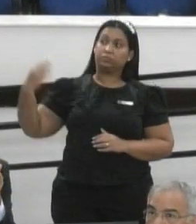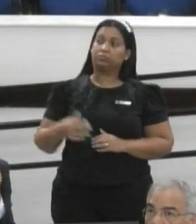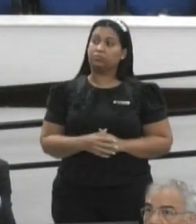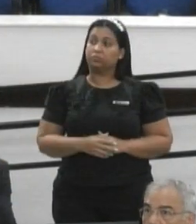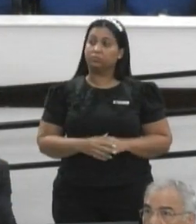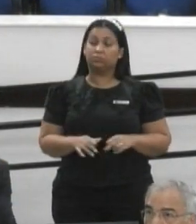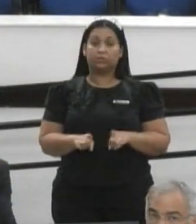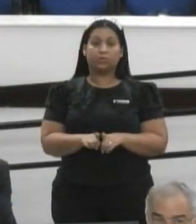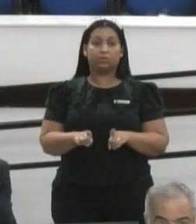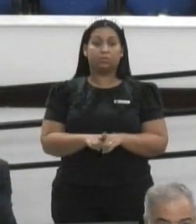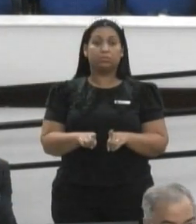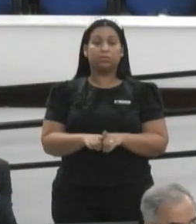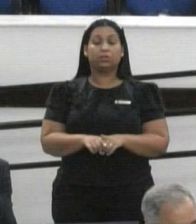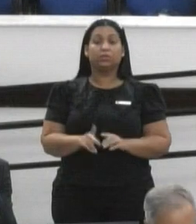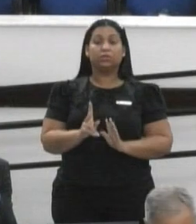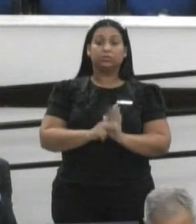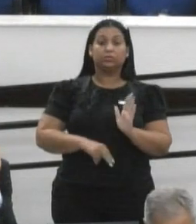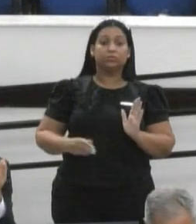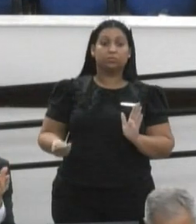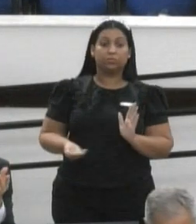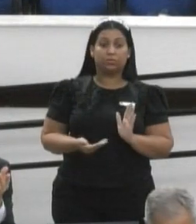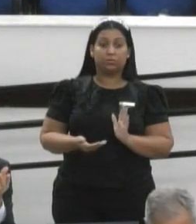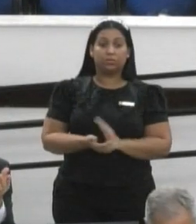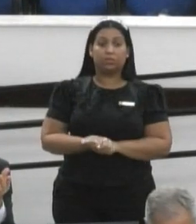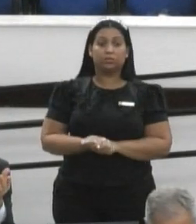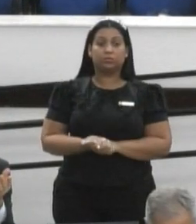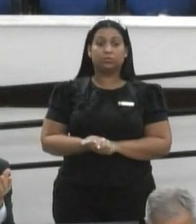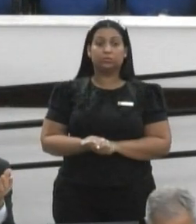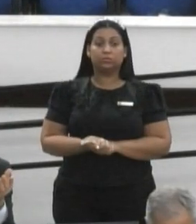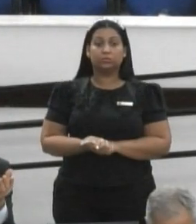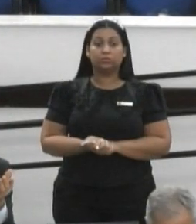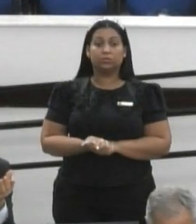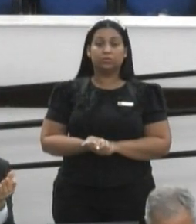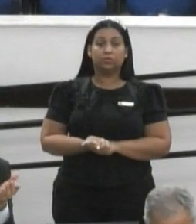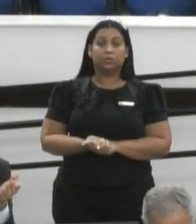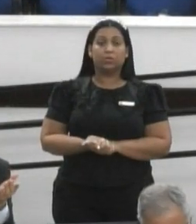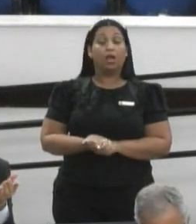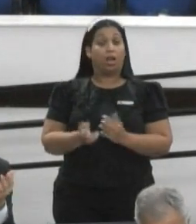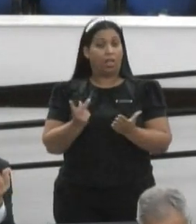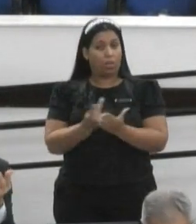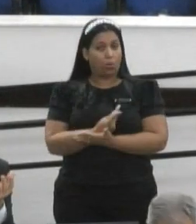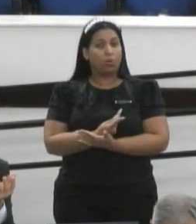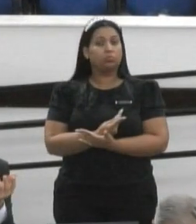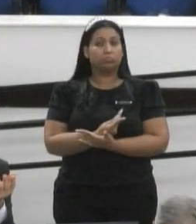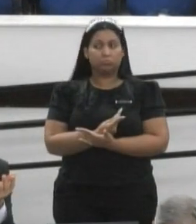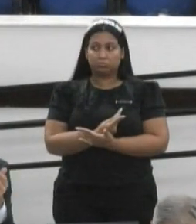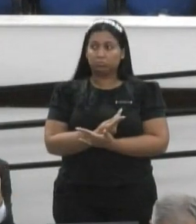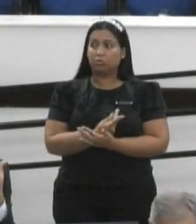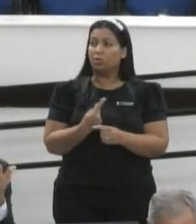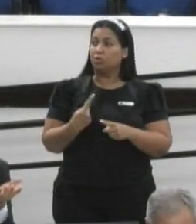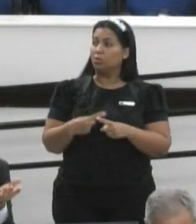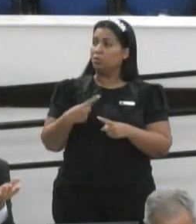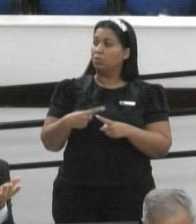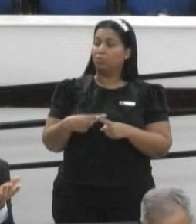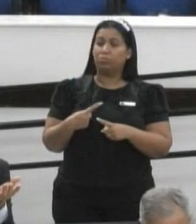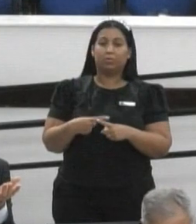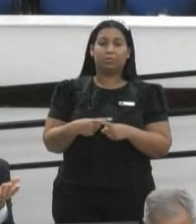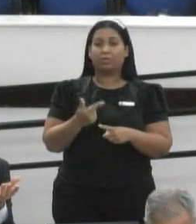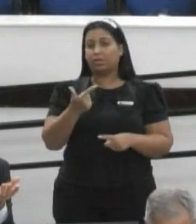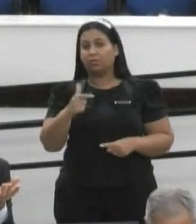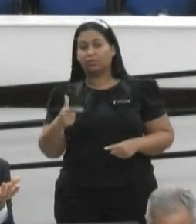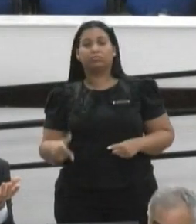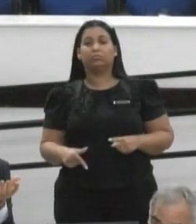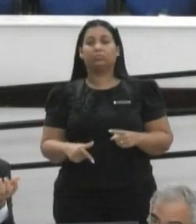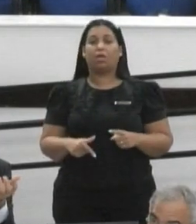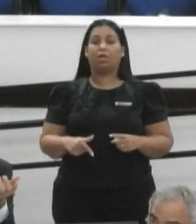De projetos. Ela errou feio. porque não constou o conselho, tem uma resolução que fala